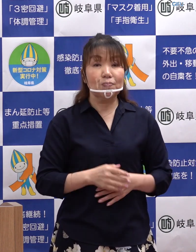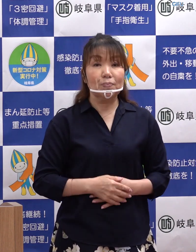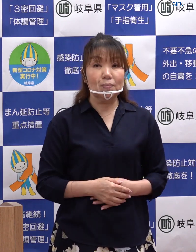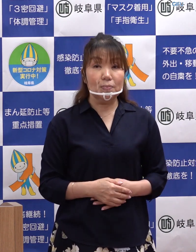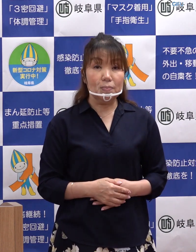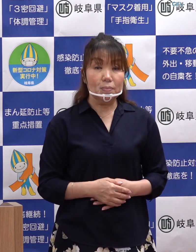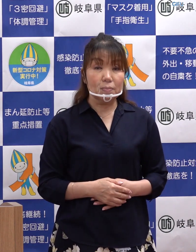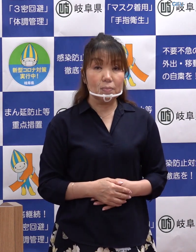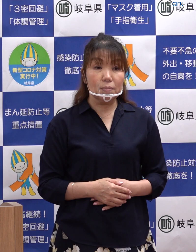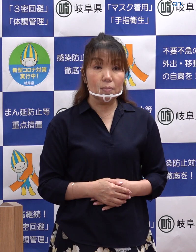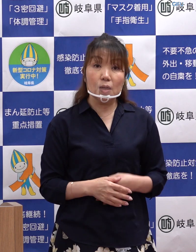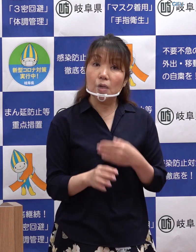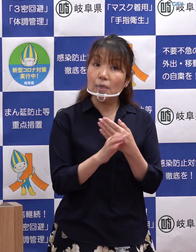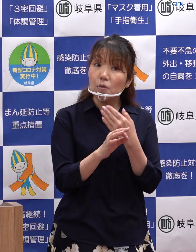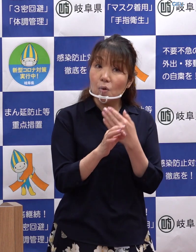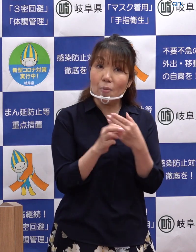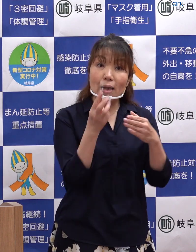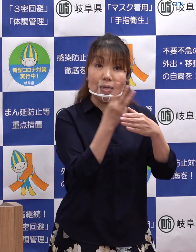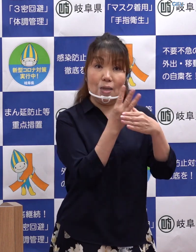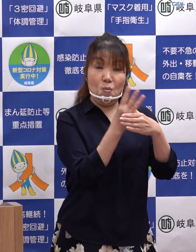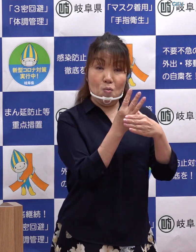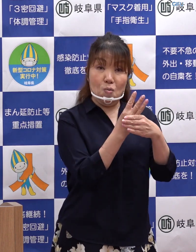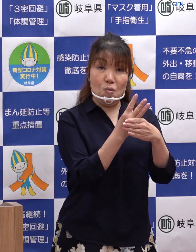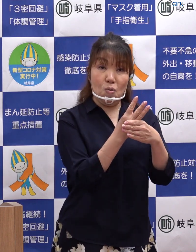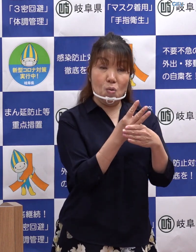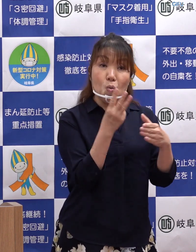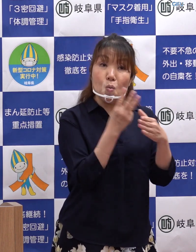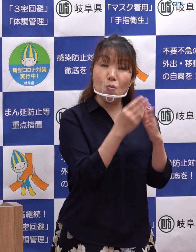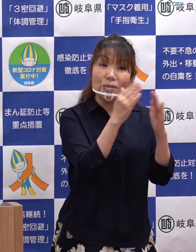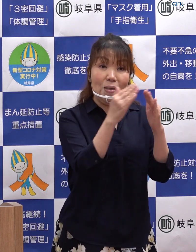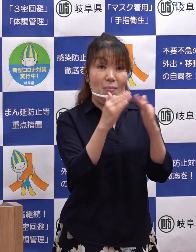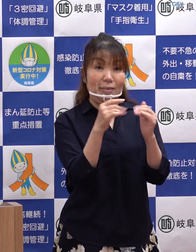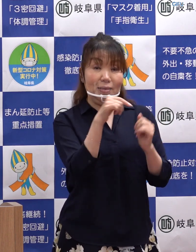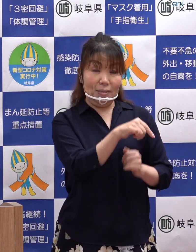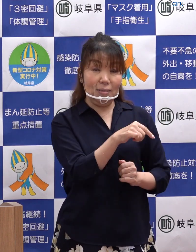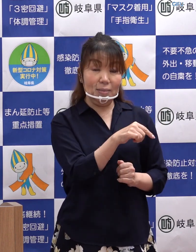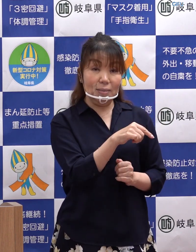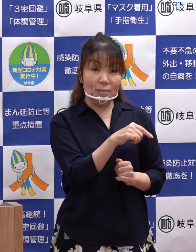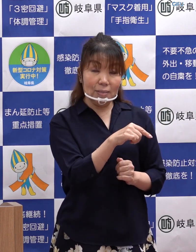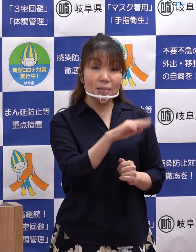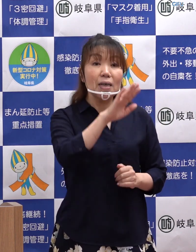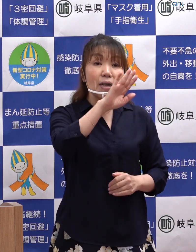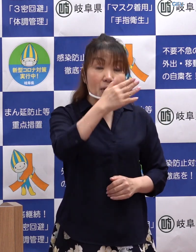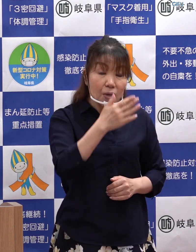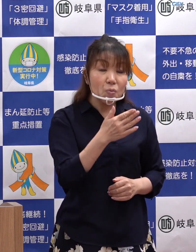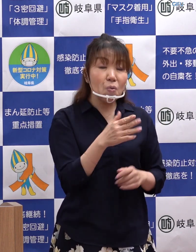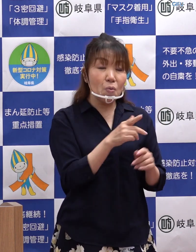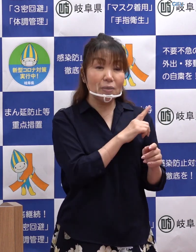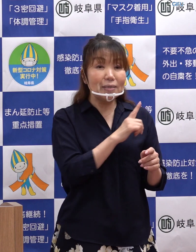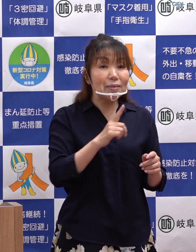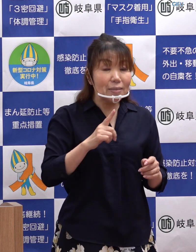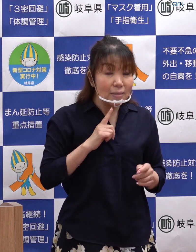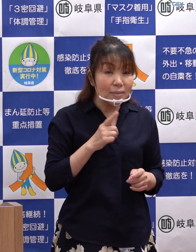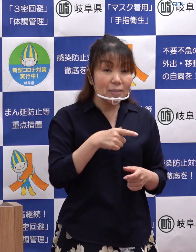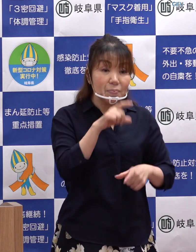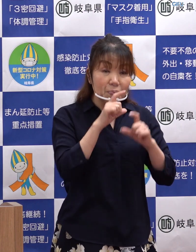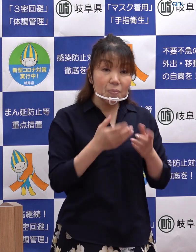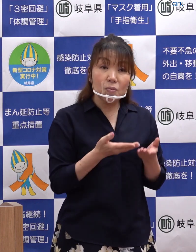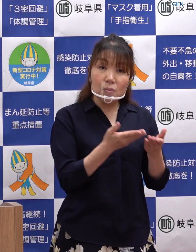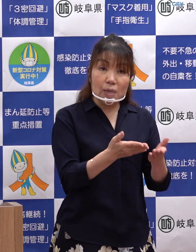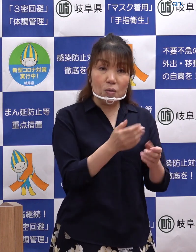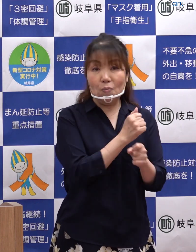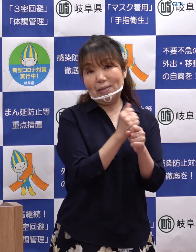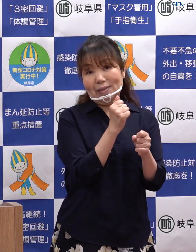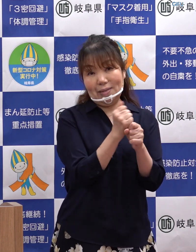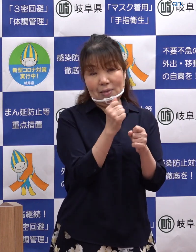。例えば下呂市で言えば温泉町でありますけれども、終日酒類の提供を行わないことと、こう